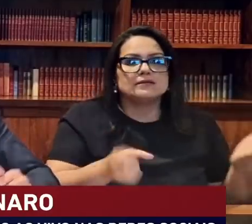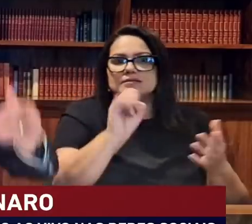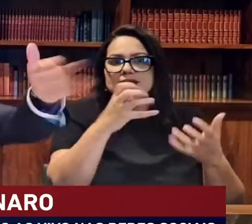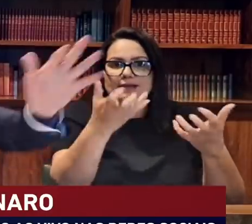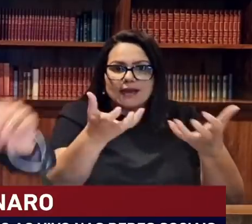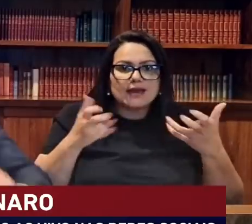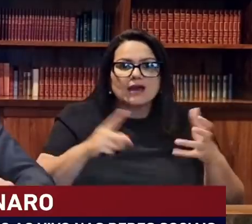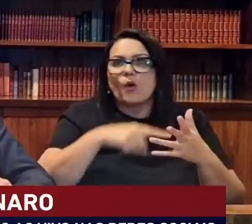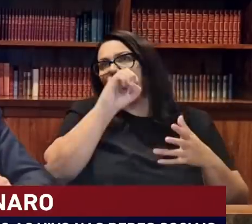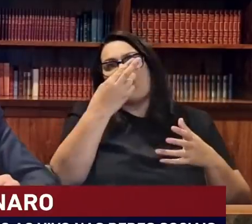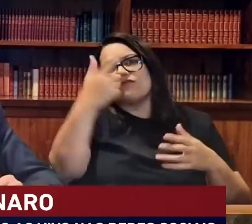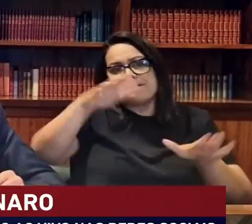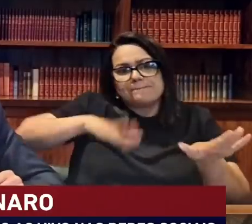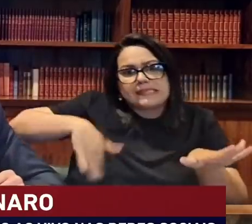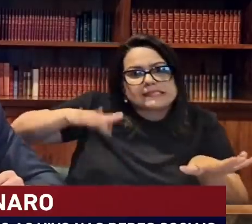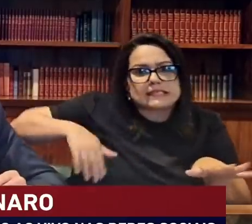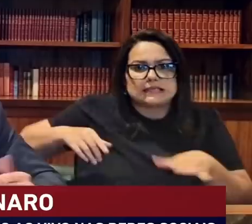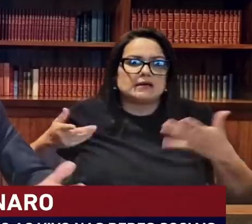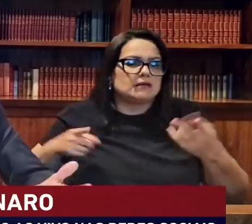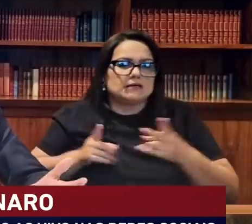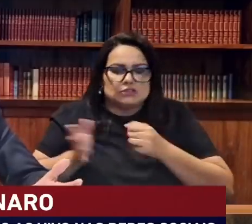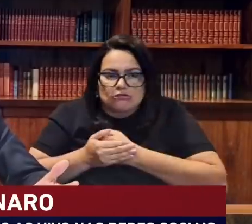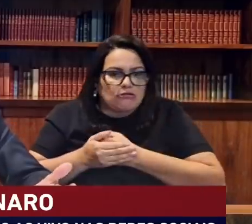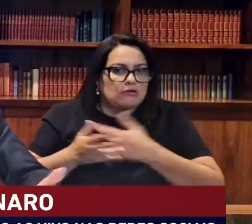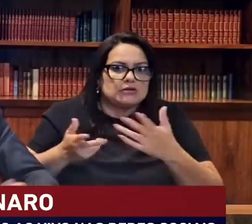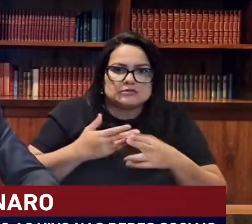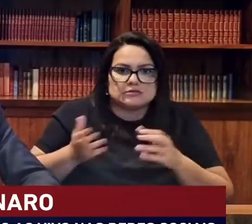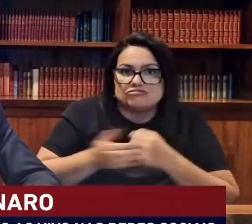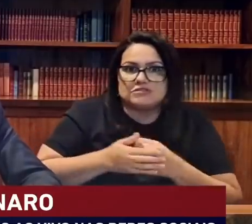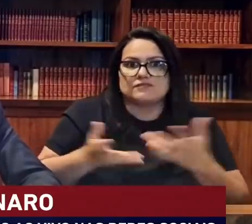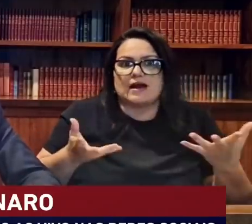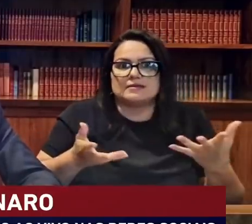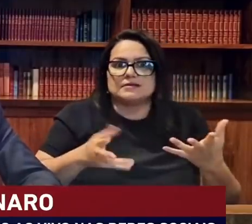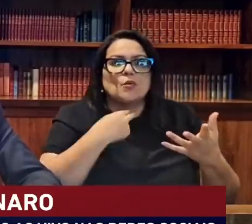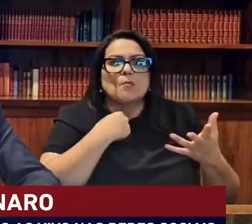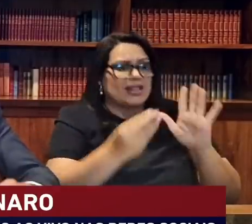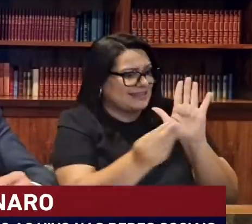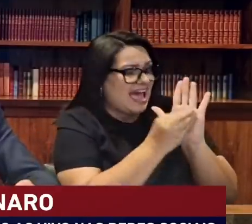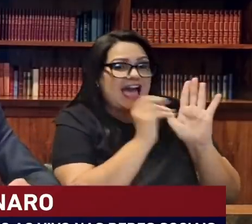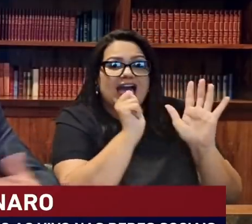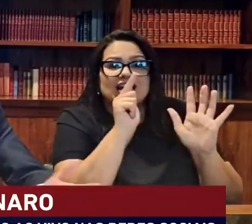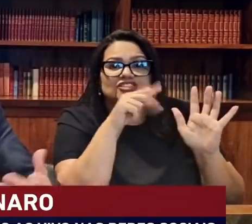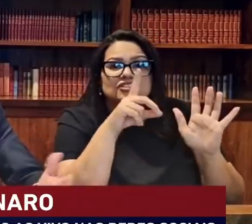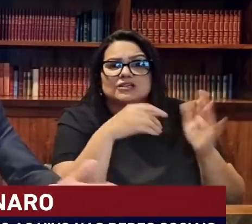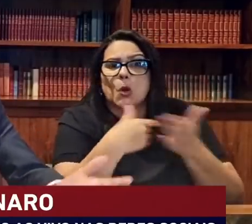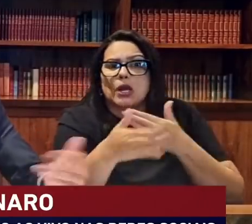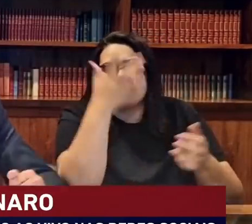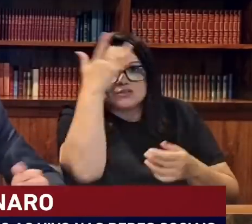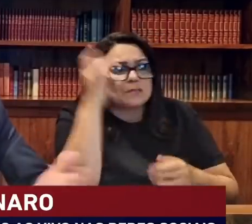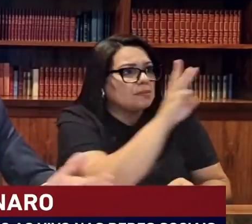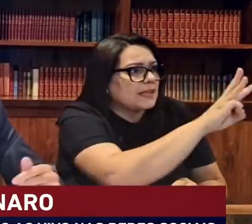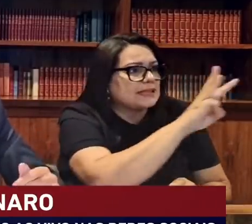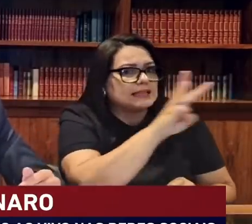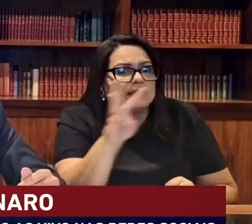mundo aí, vai para uma praia, vai para o meio do mato. Né? É assim que ele age. Ele não bota na agenda ali o nome do corruptor,